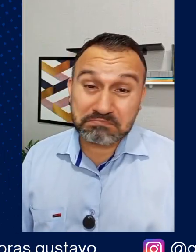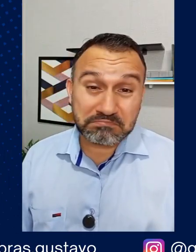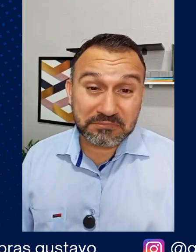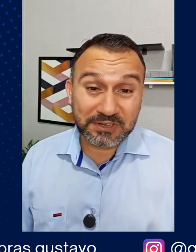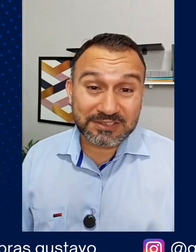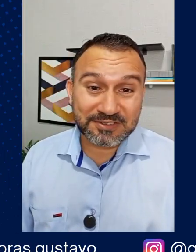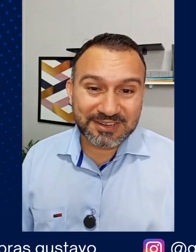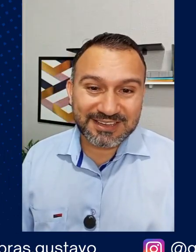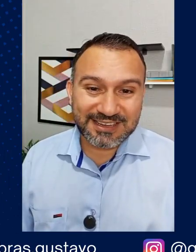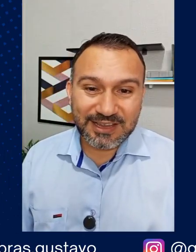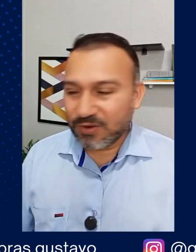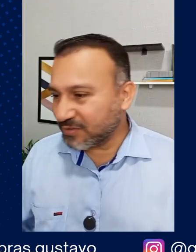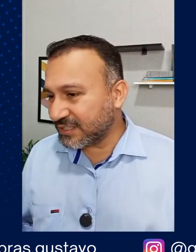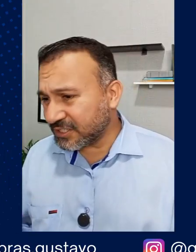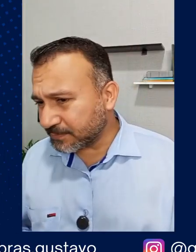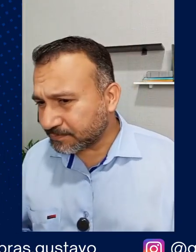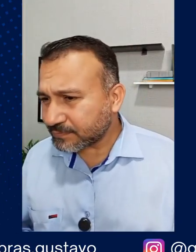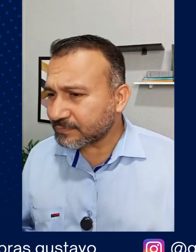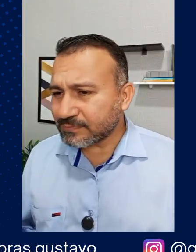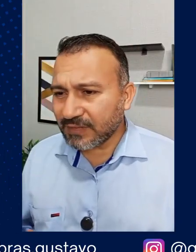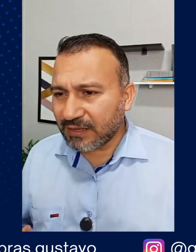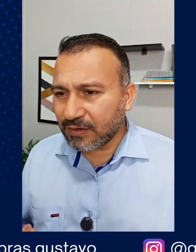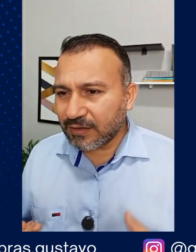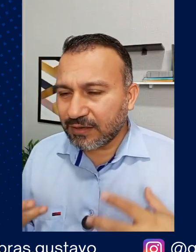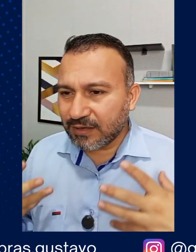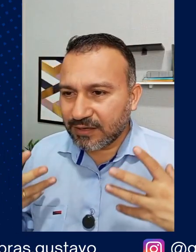né? Olha só. Ou seja,